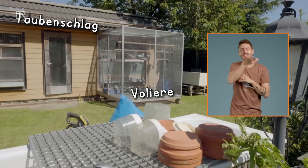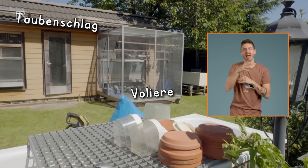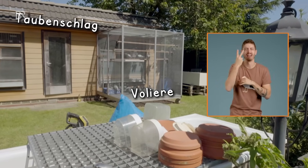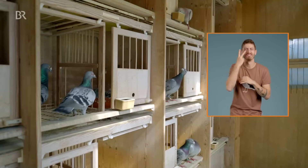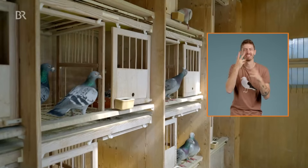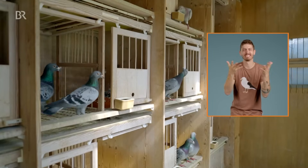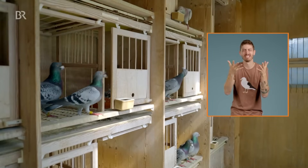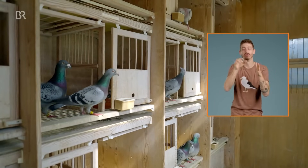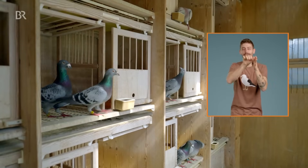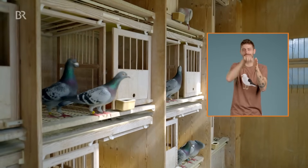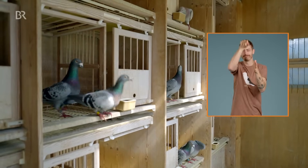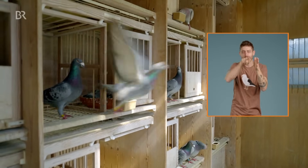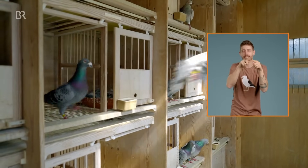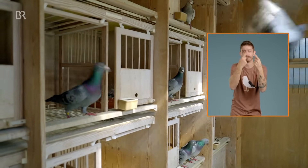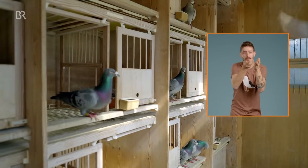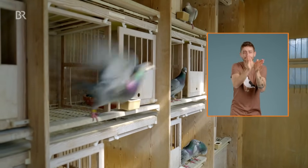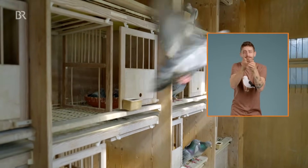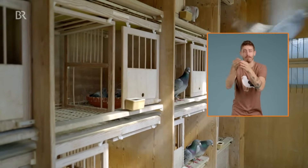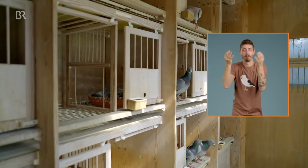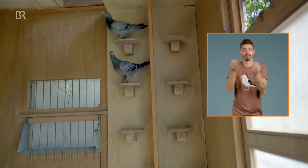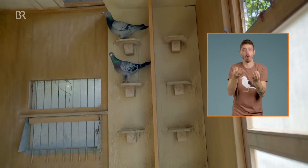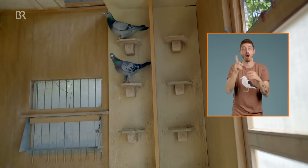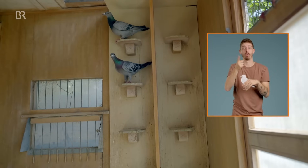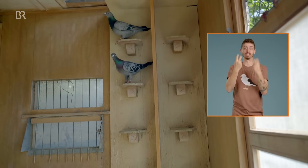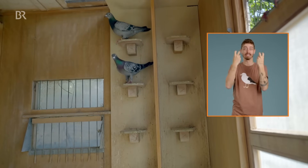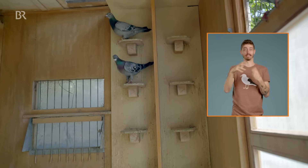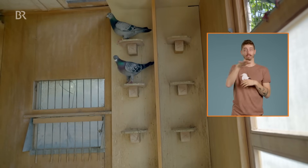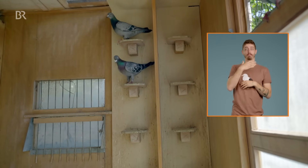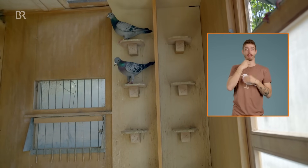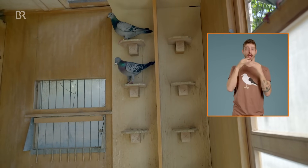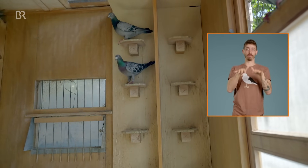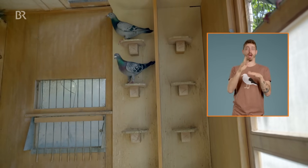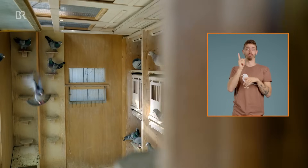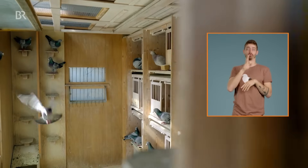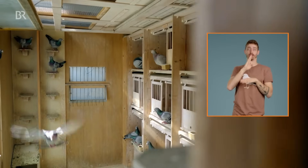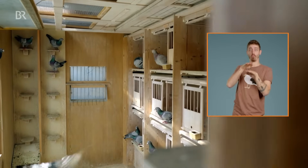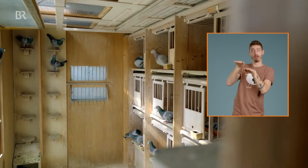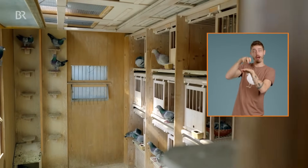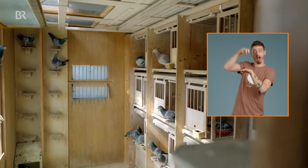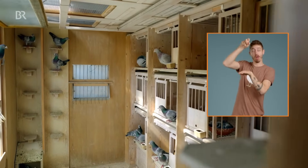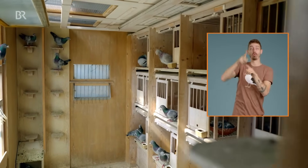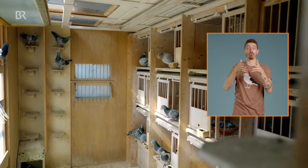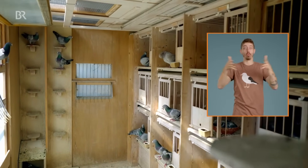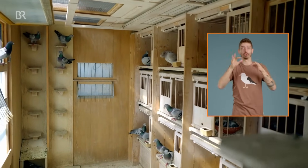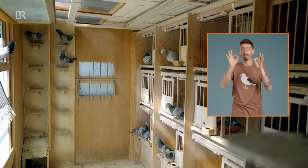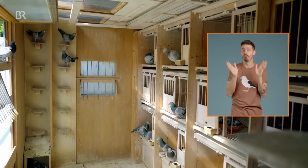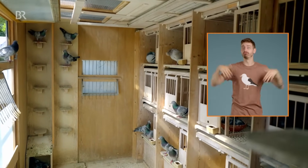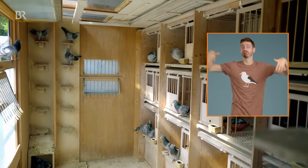braucht jedes Taubenpaar eine Brutnische, Sitzgelegenheiten und genug Platz zum Herumflattern. Tauben lieben es